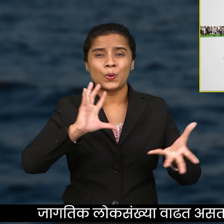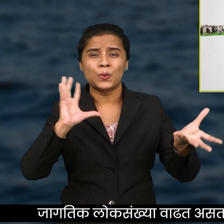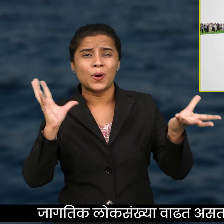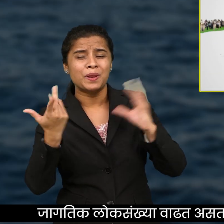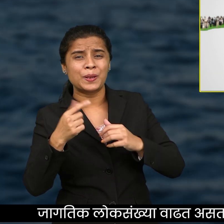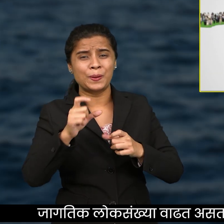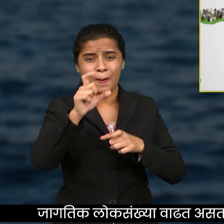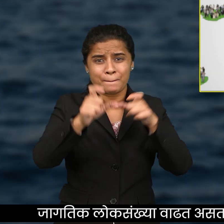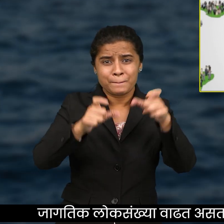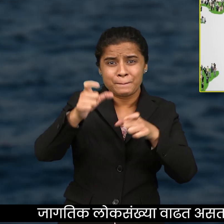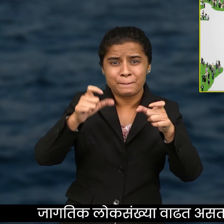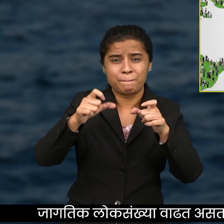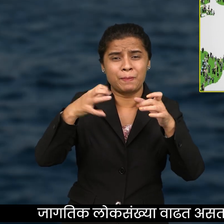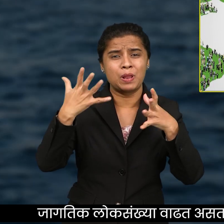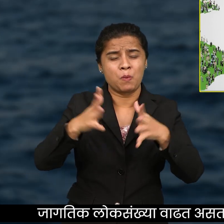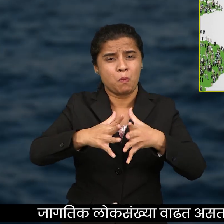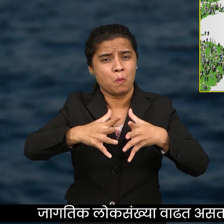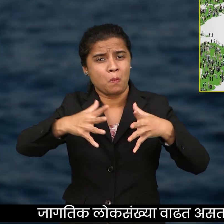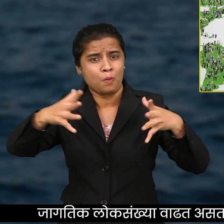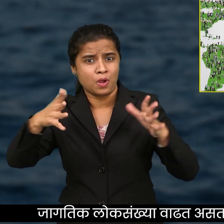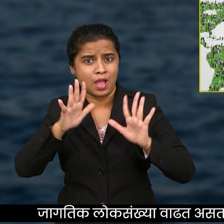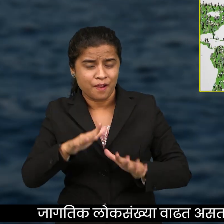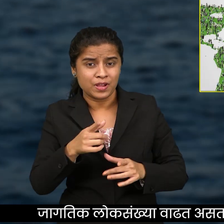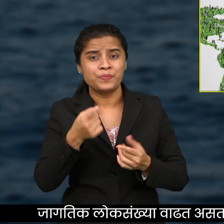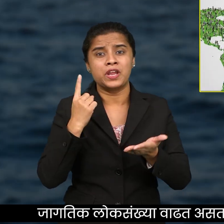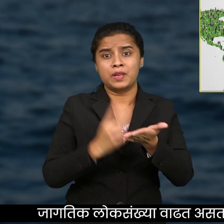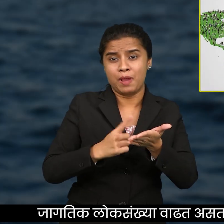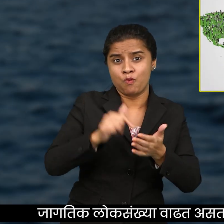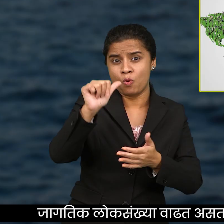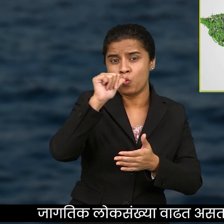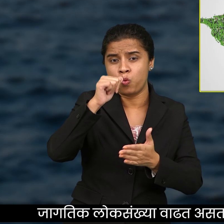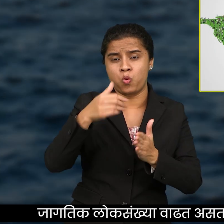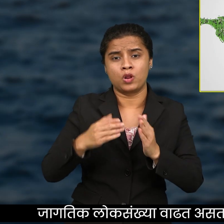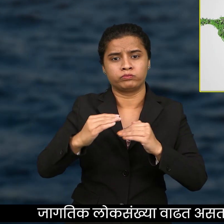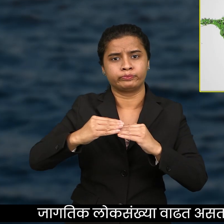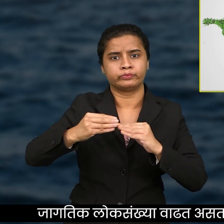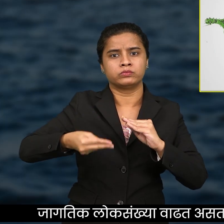जागतिक लोकसंख्या वाढ असताना पाण्याची मागणी दिवसेंदिवस वाढत आहे.